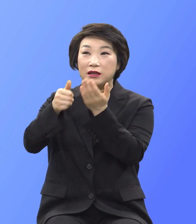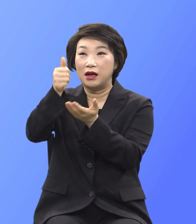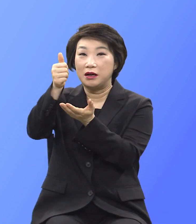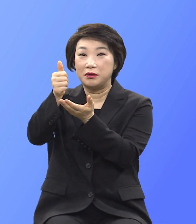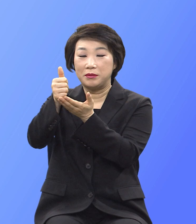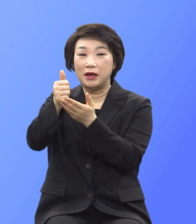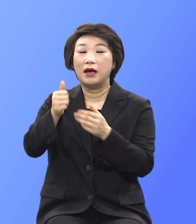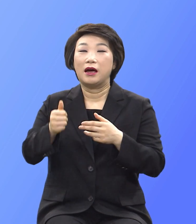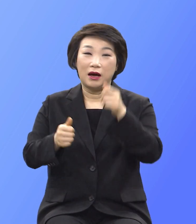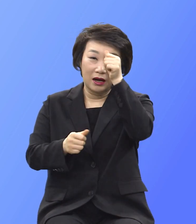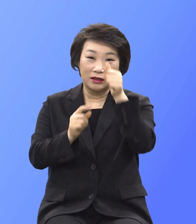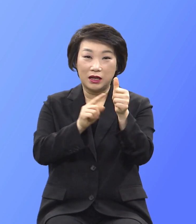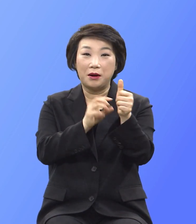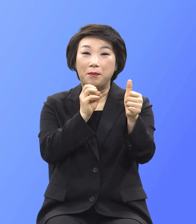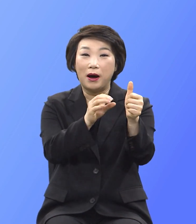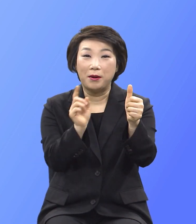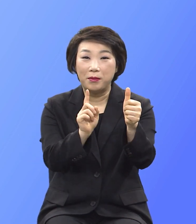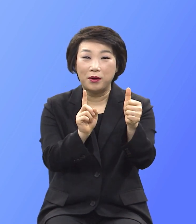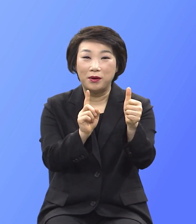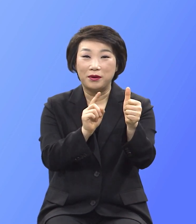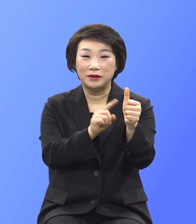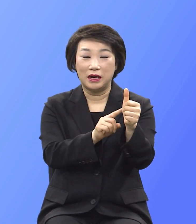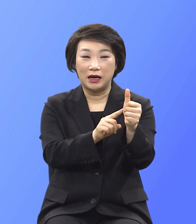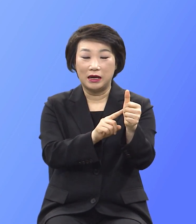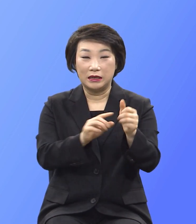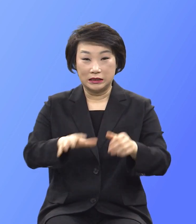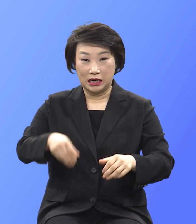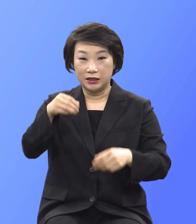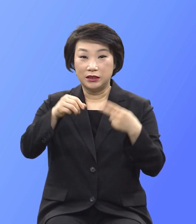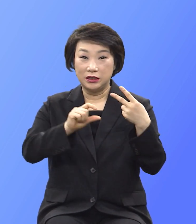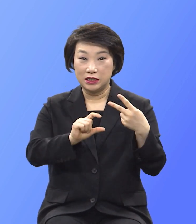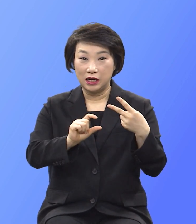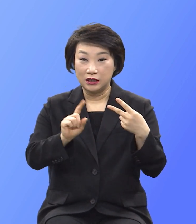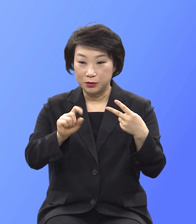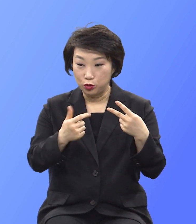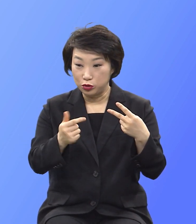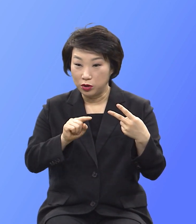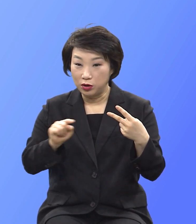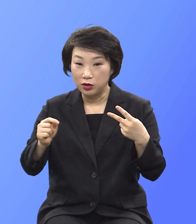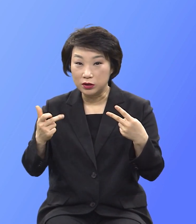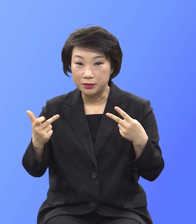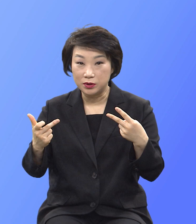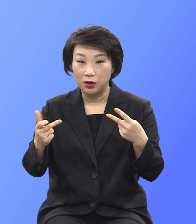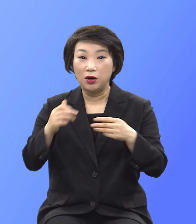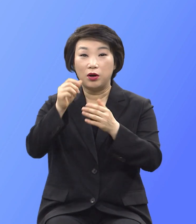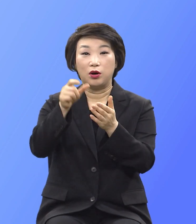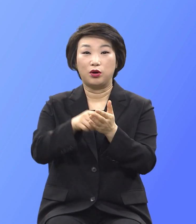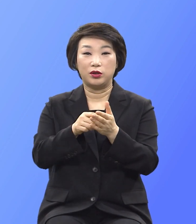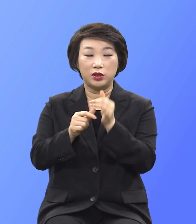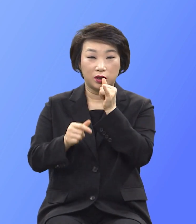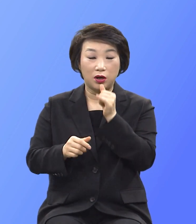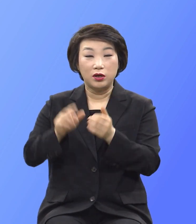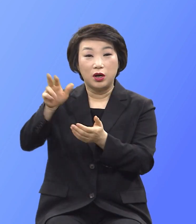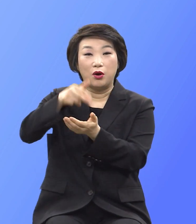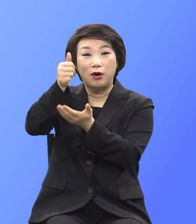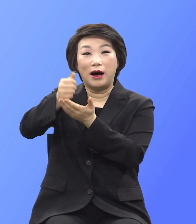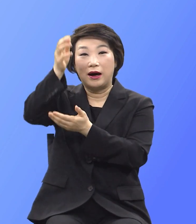하나님께서 그에게 말씀하실 때 창세기 2장 16절로 17절에